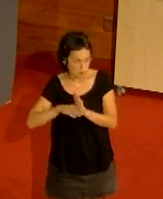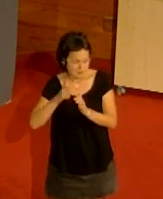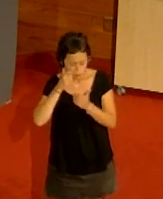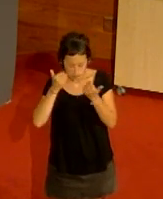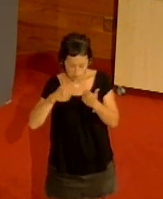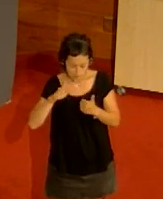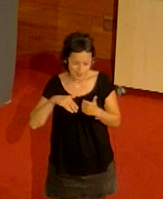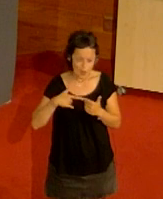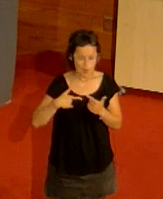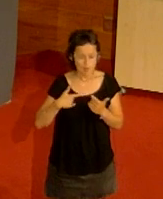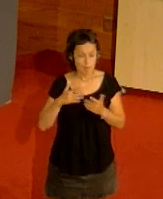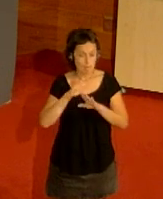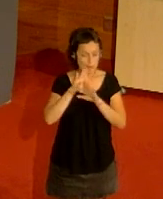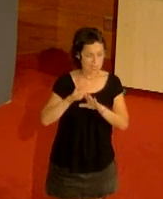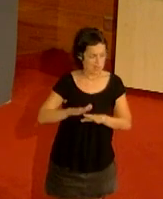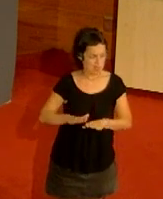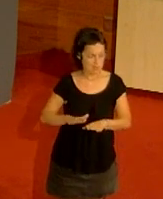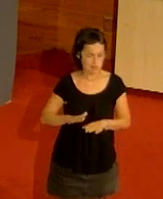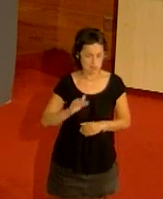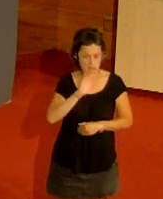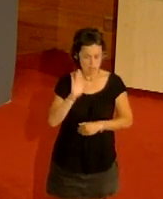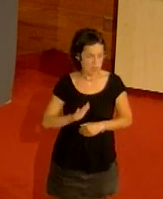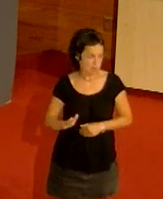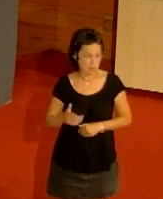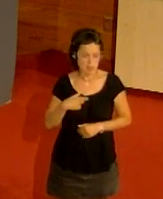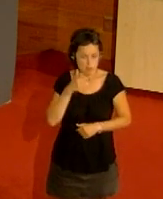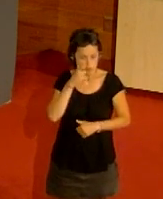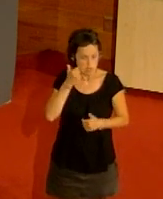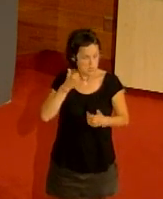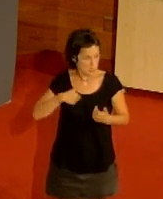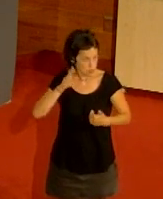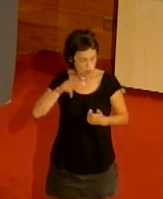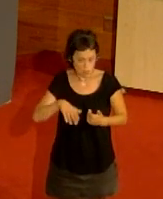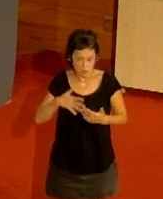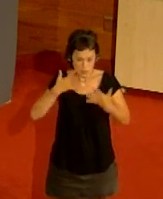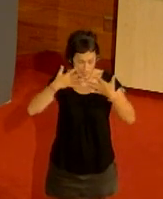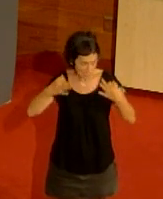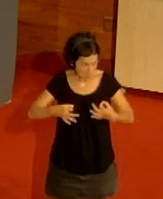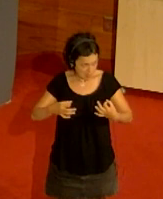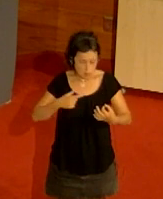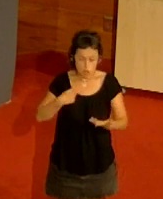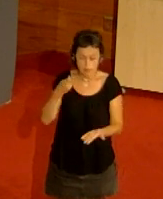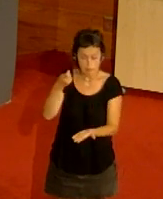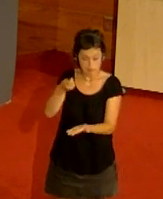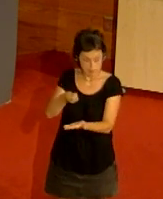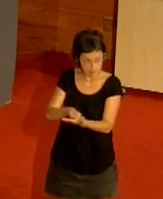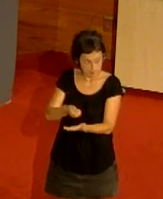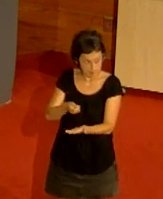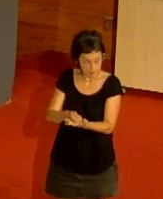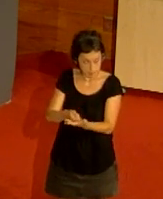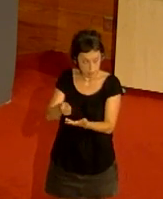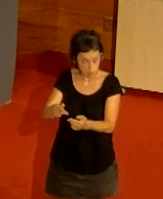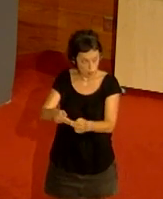se disfrazan de humanitarios, pero que claramente están dirigidos a yo te pago X y tú cierras la